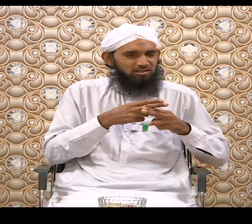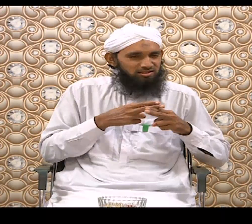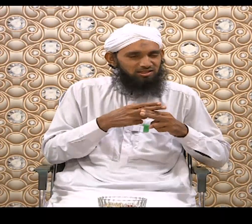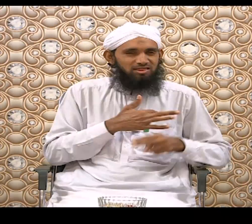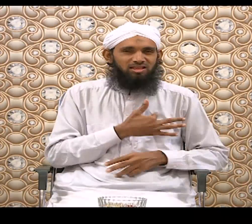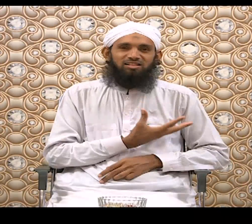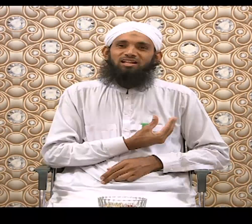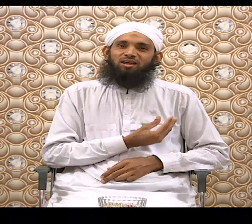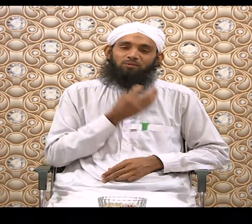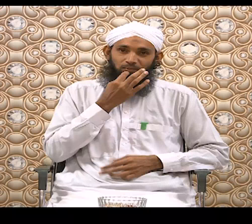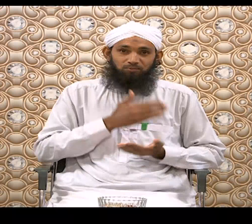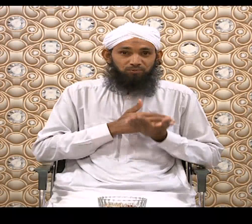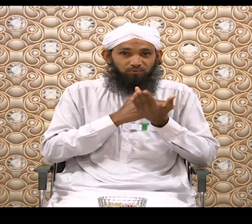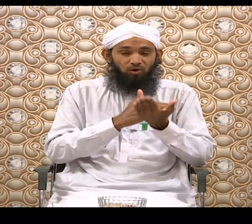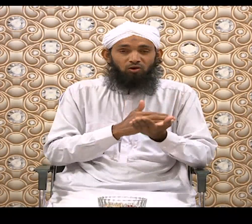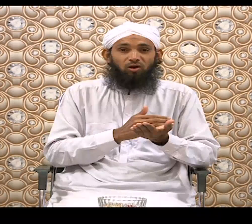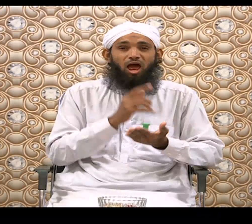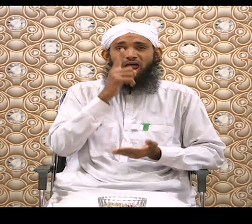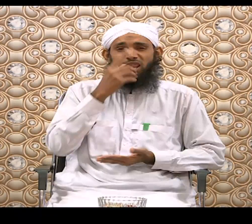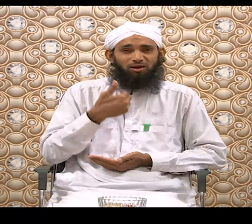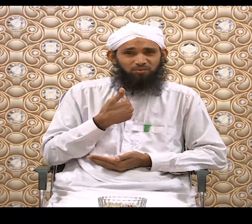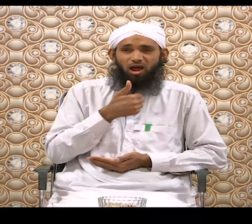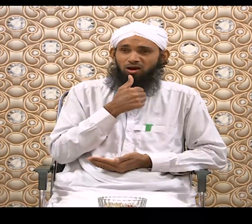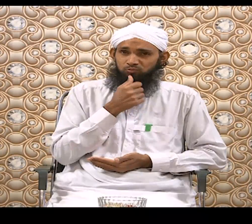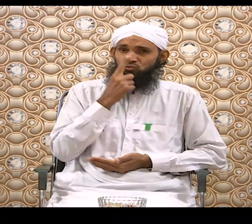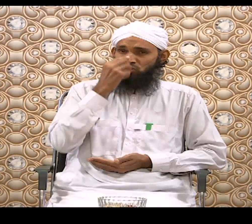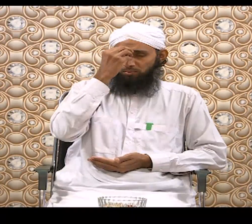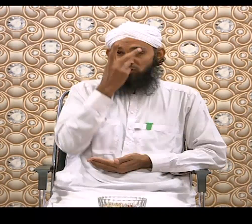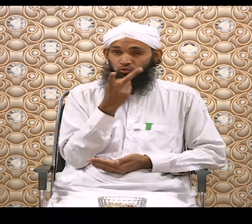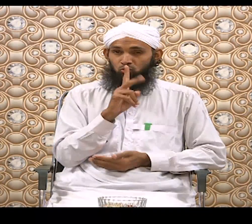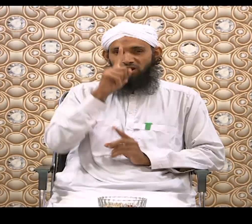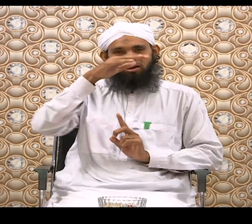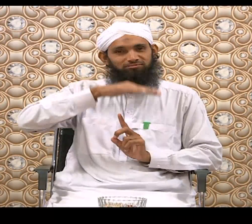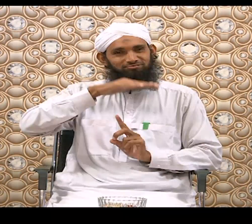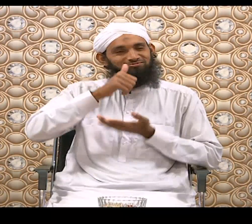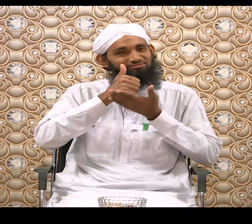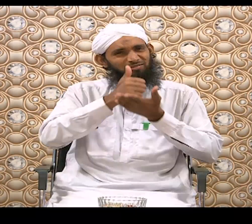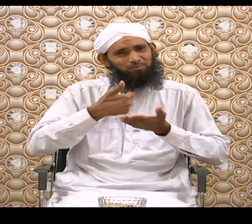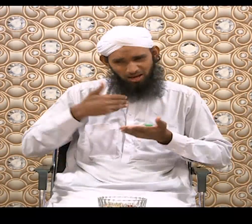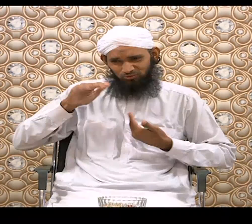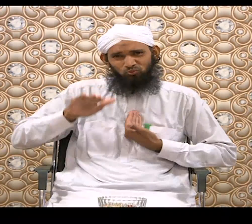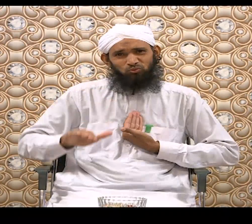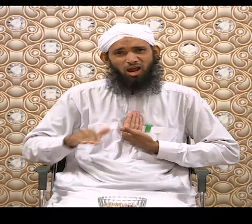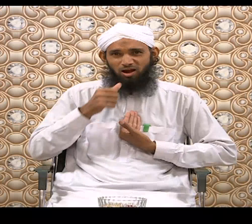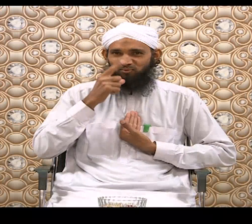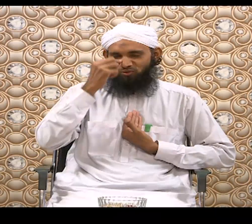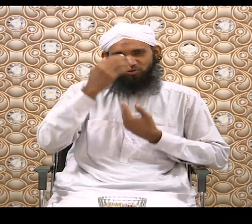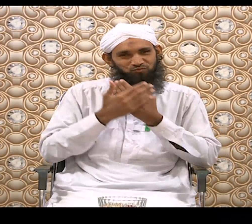سے اور ارز کر کہ اے میرے رب تو ان دونوں پر رحم کر جیسا کہ ان دونوں نے مجھے چھٹپن یعنی چھوٹی عمر میں